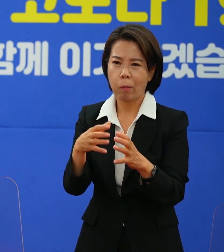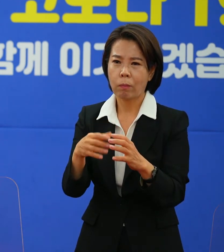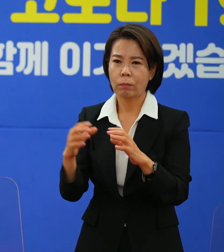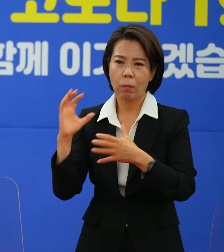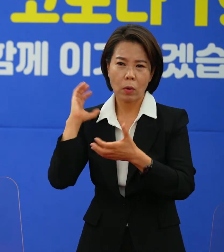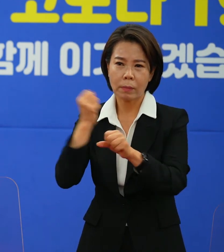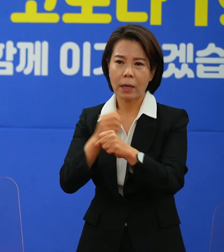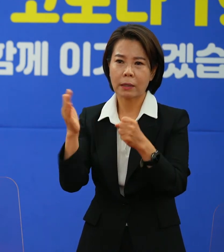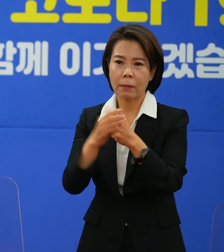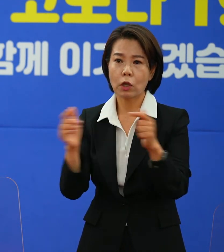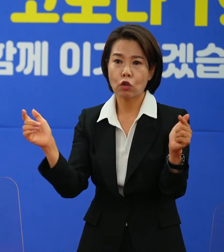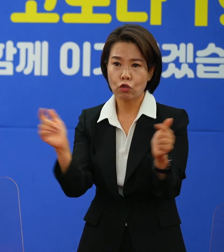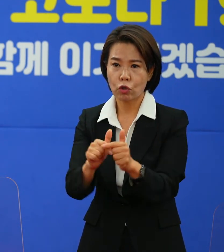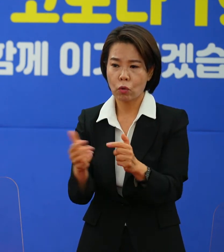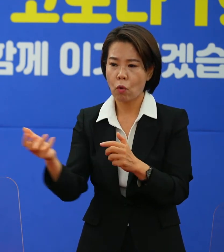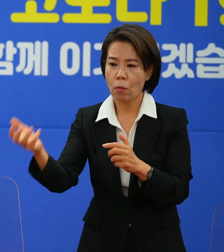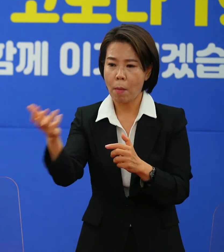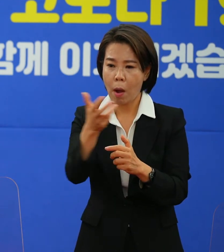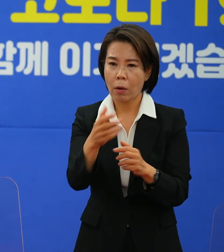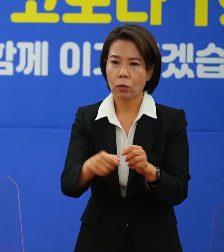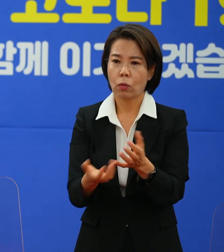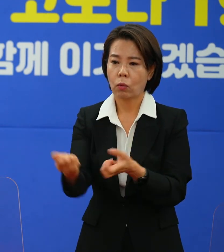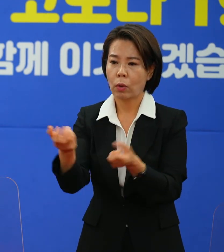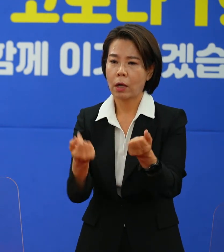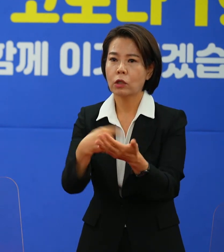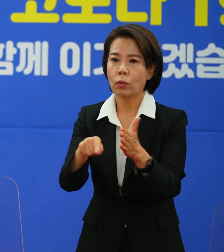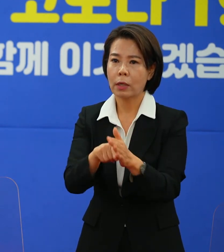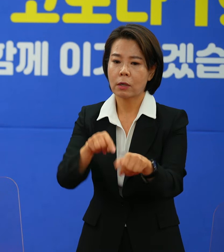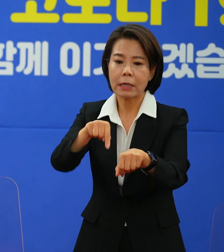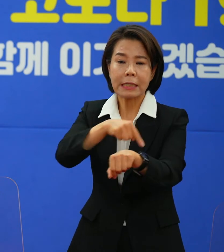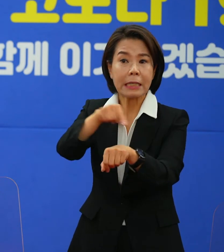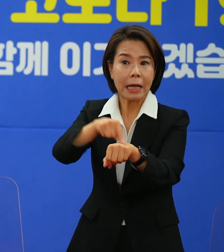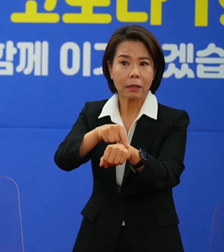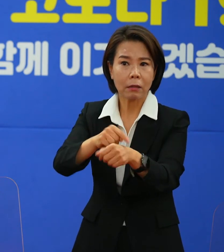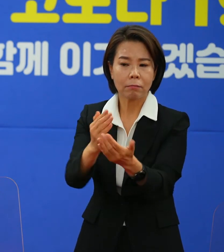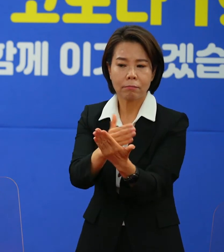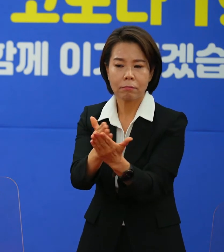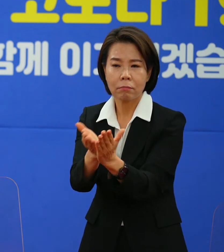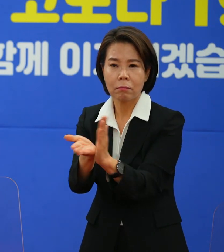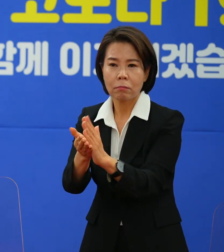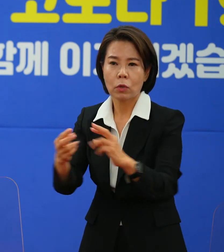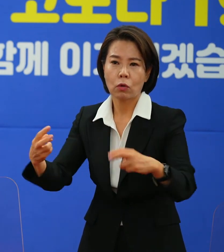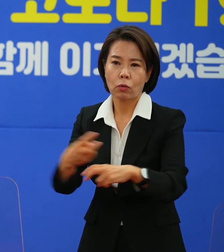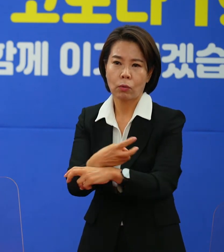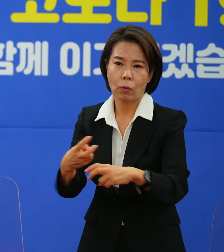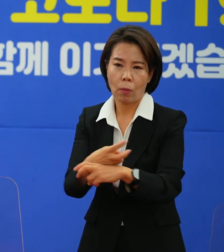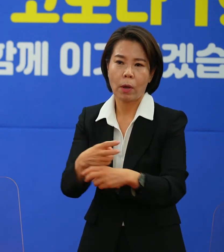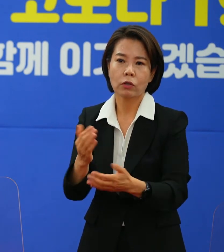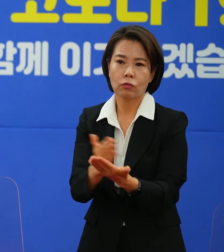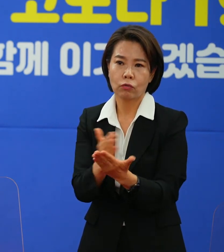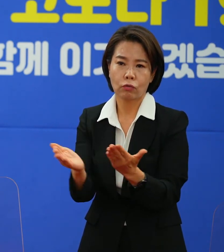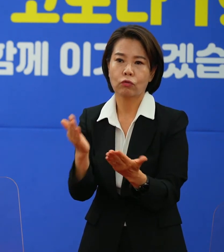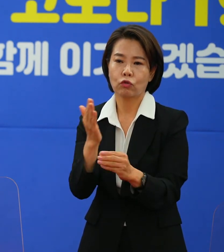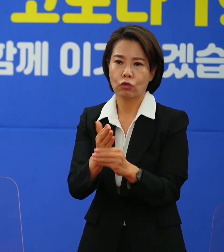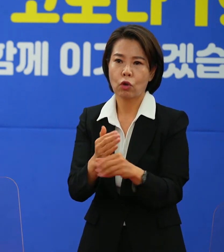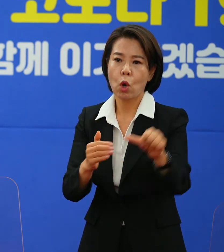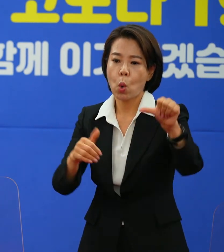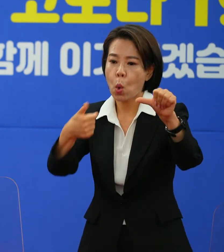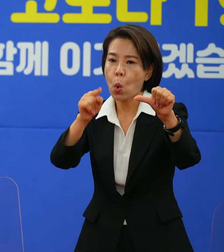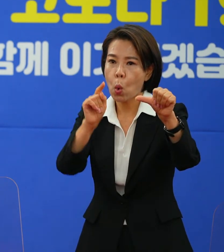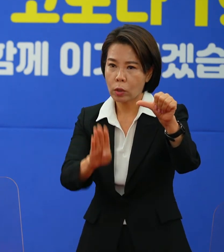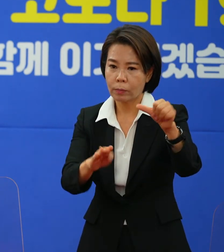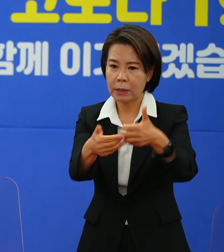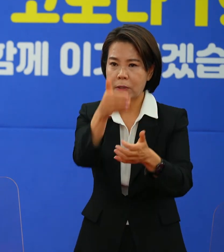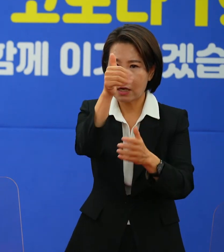낮추고 인원 이동 인원 분산을 위해서 시차 출퇴근 제도 병행 중입니다. 5급 팀장급